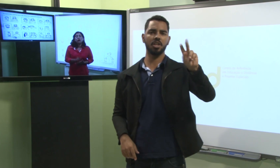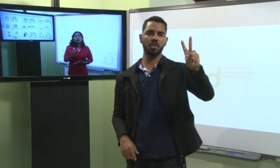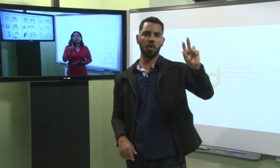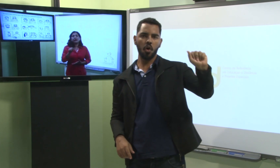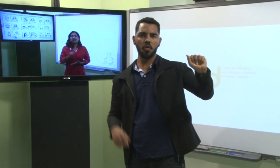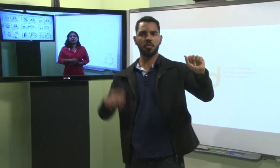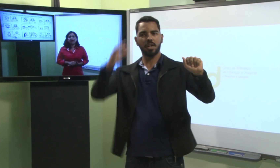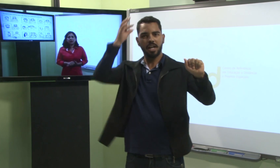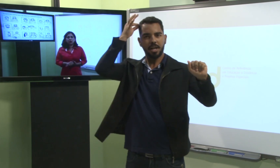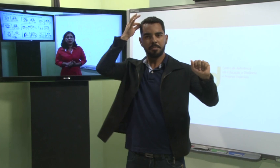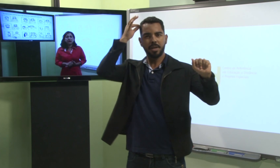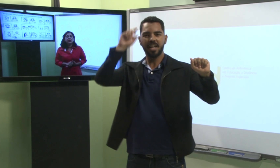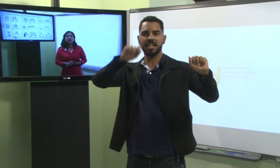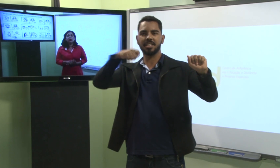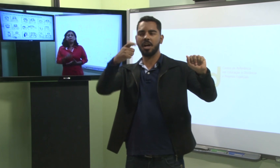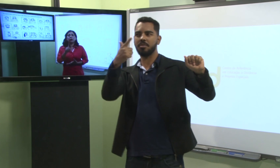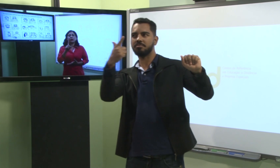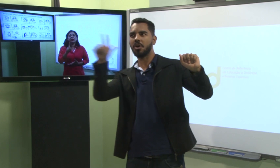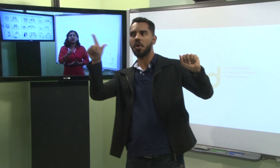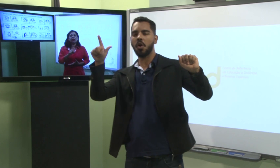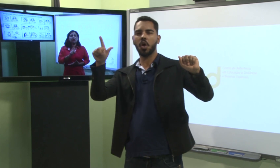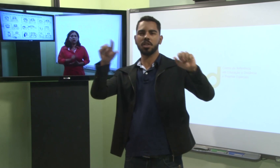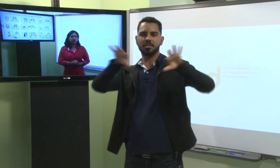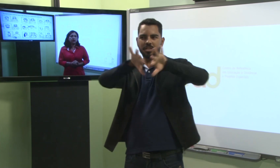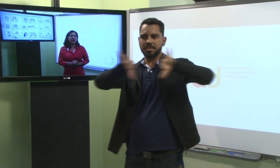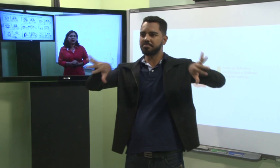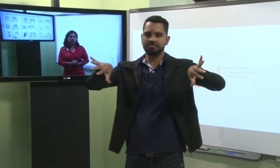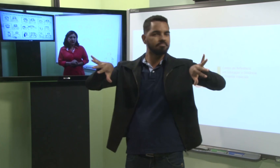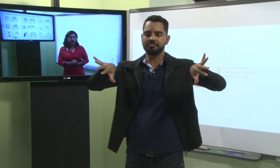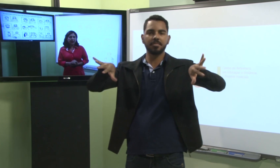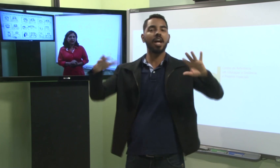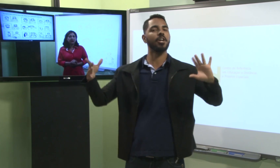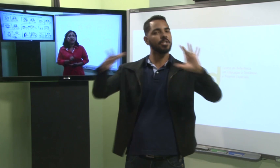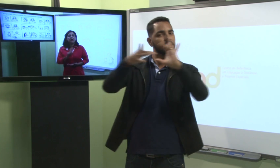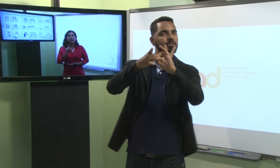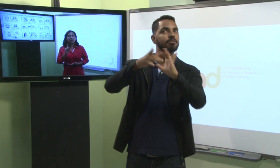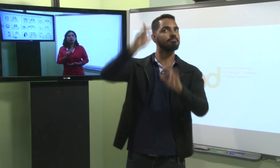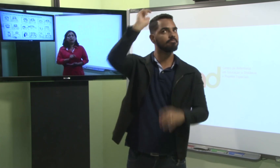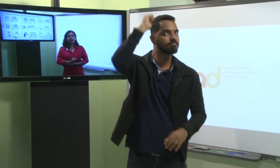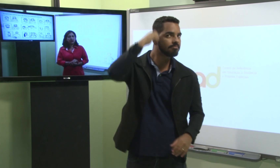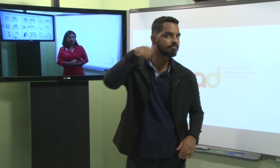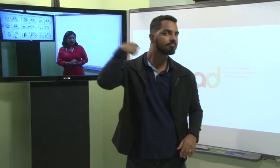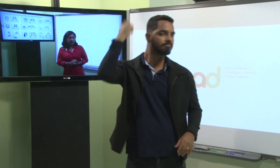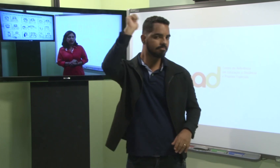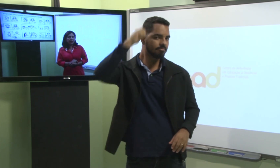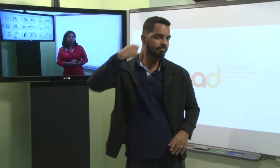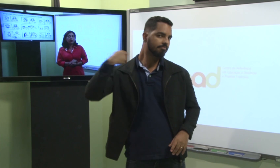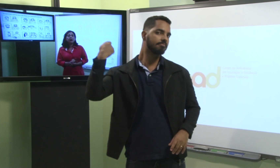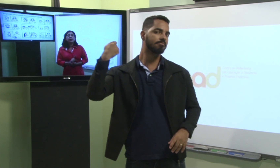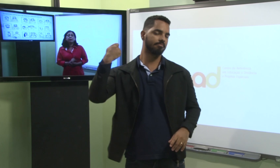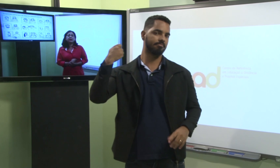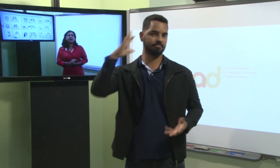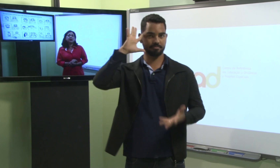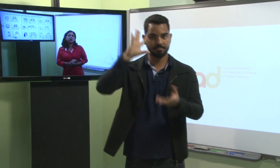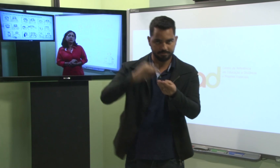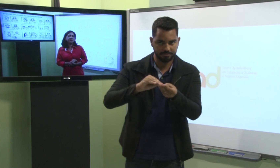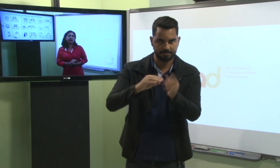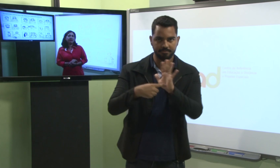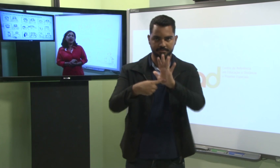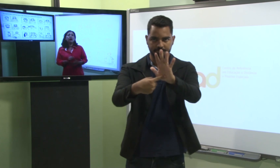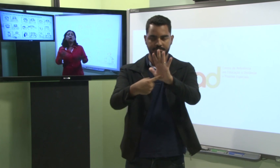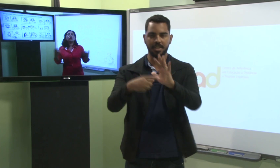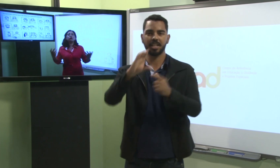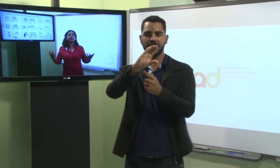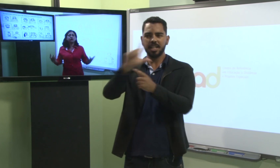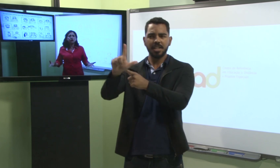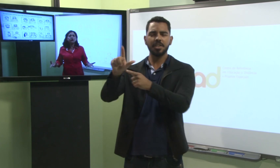viram, os classificadores são um importante recurso na língua de sinais. E como aprendizes dessa língua, precisamos